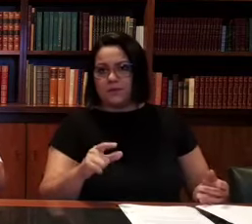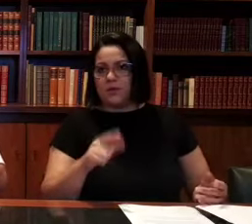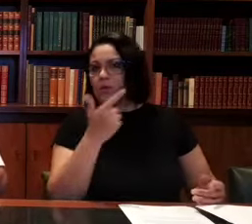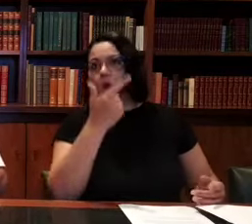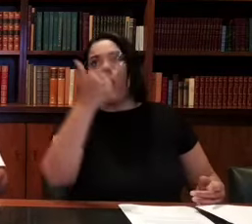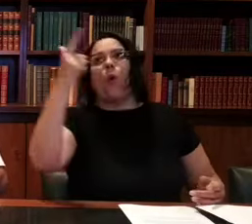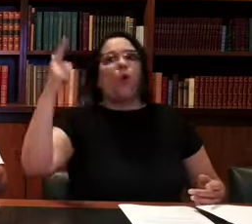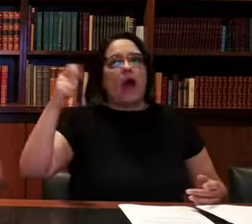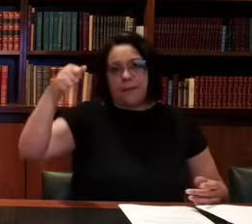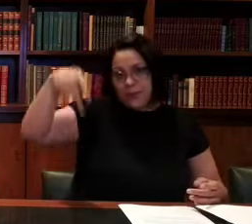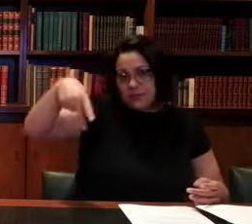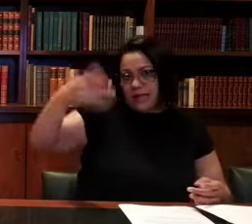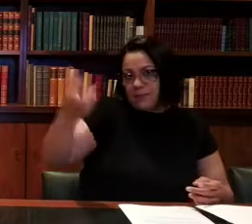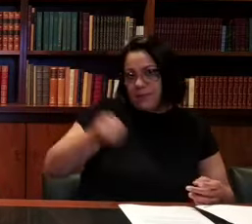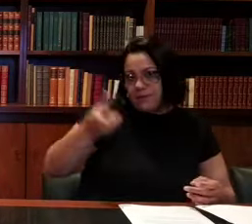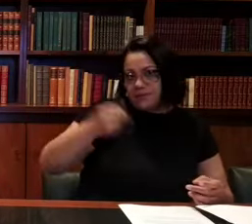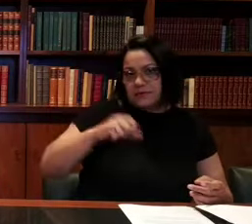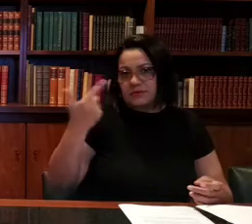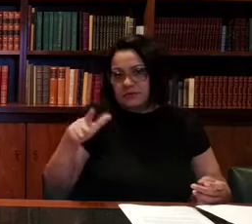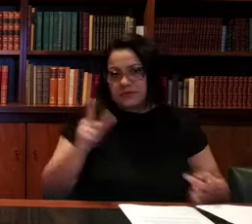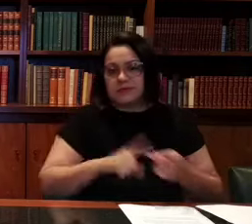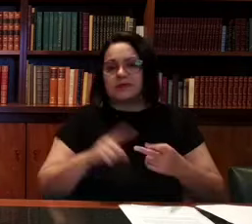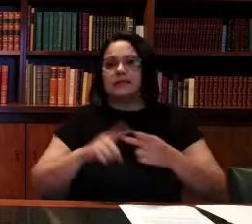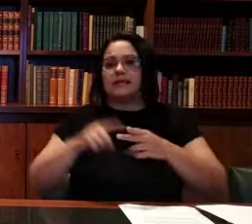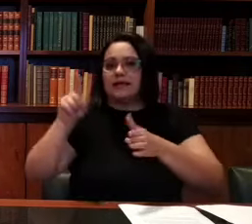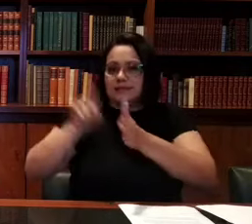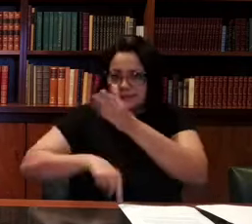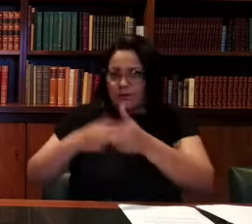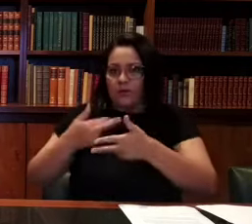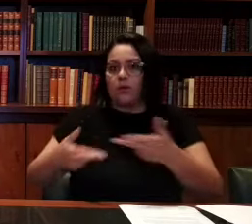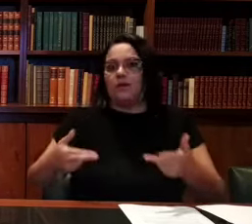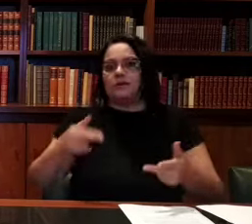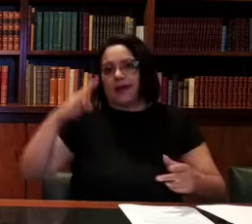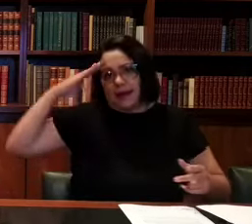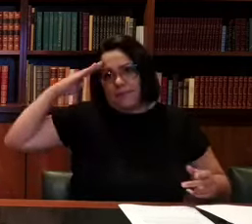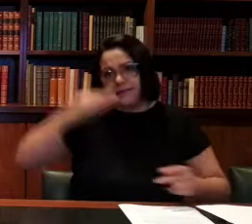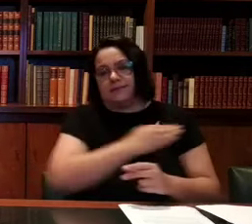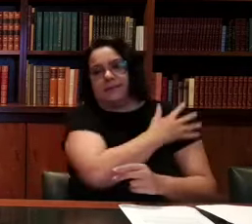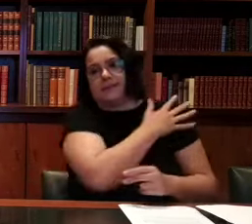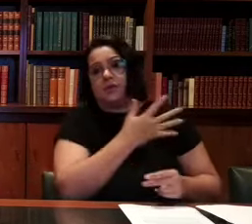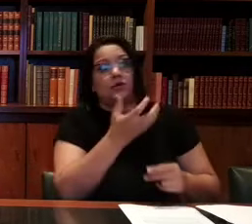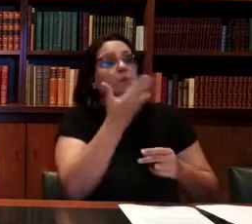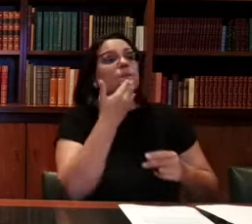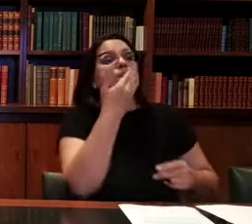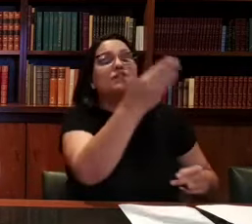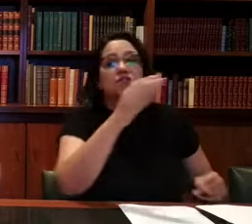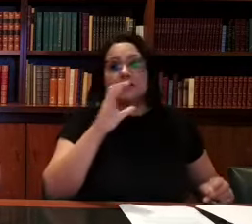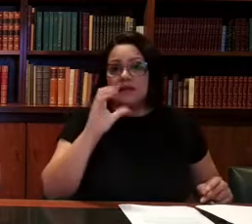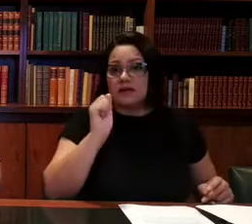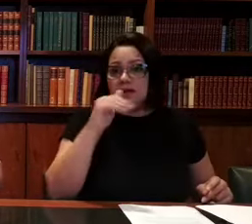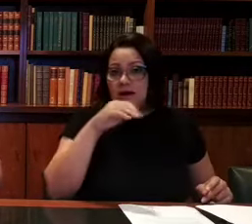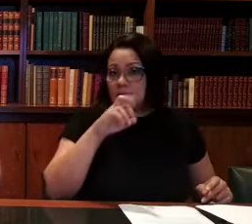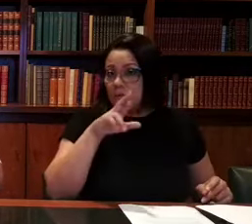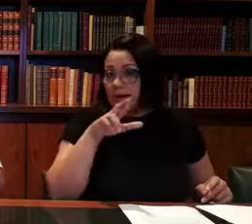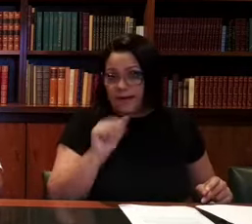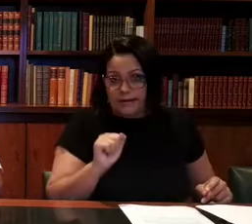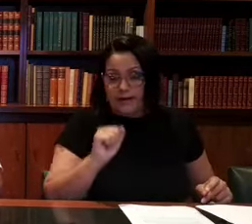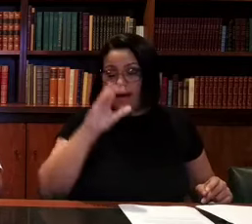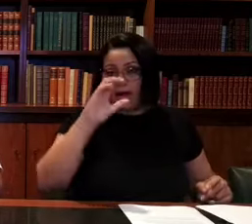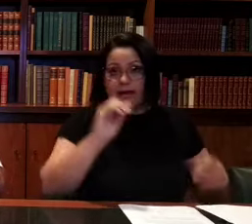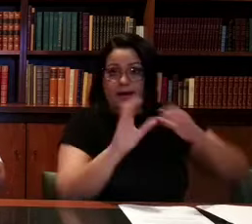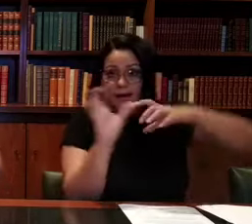tem não tem outra aposentadoria não porque tem uma bactéria lhe cartão ele não recebo e não pedir a aposentadoria da câmera eu não vê 30 mil por mês o